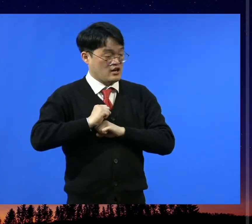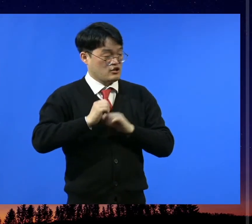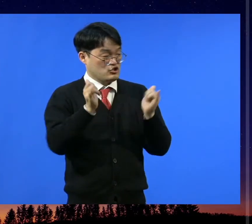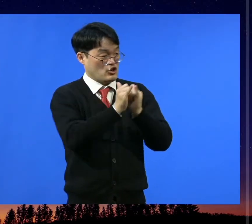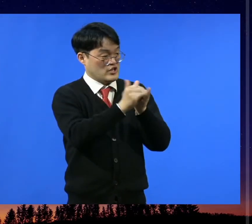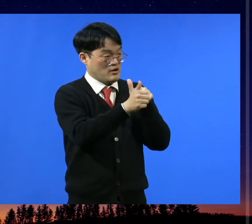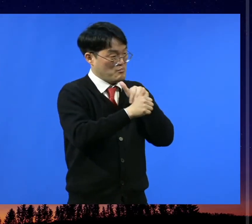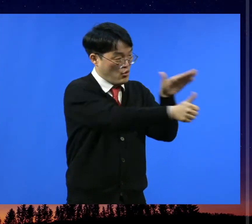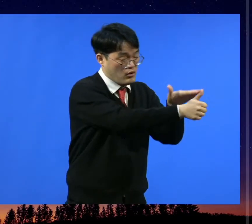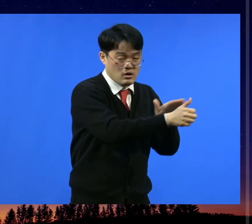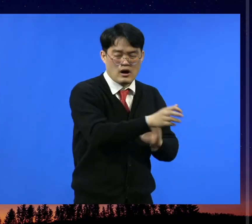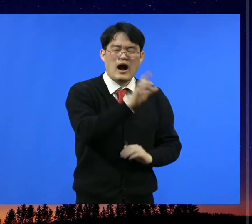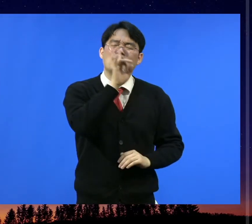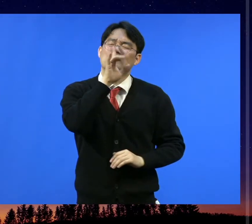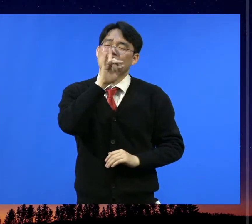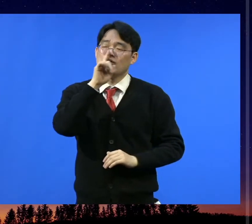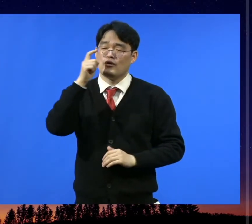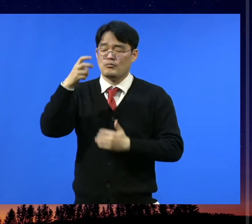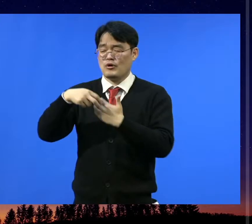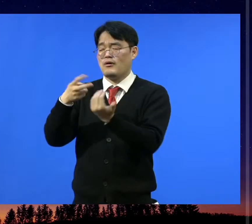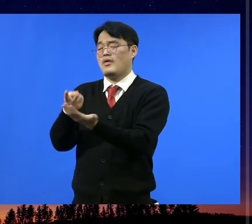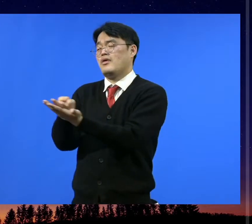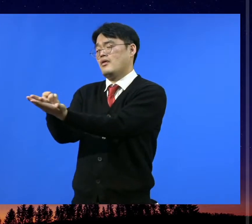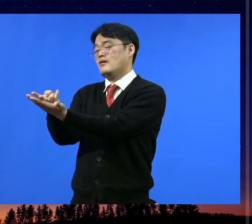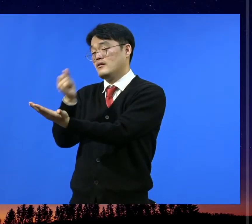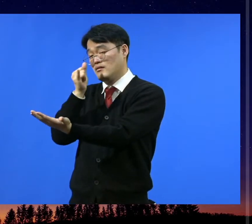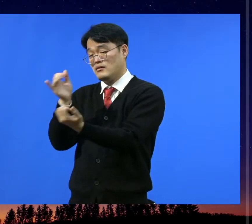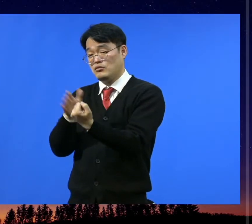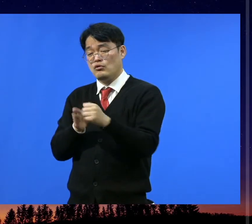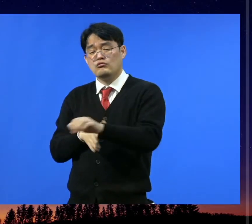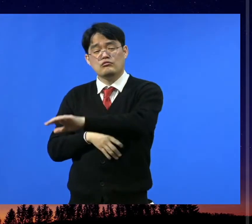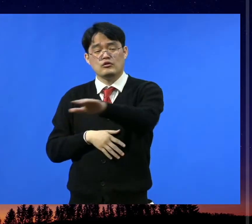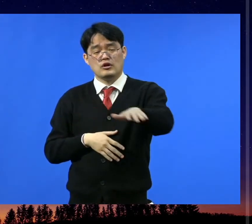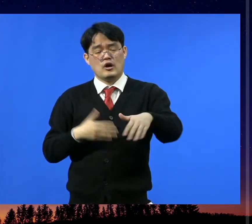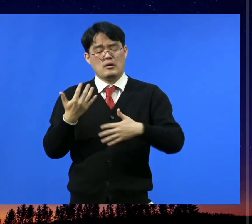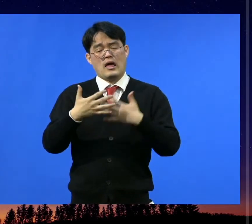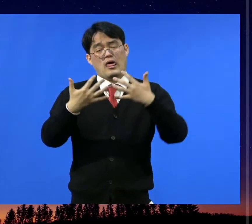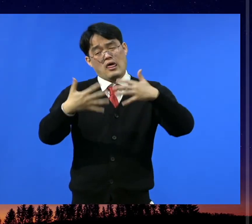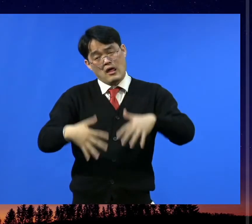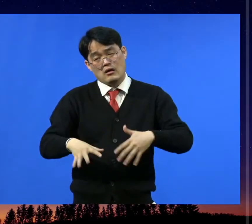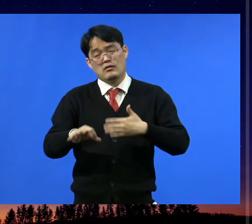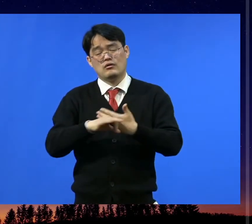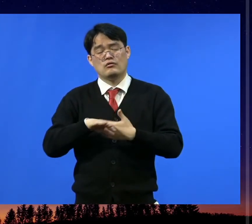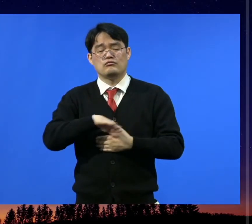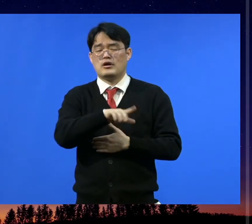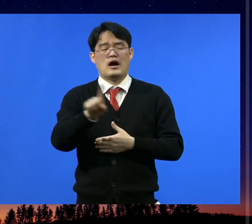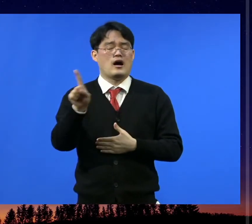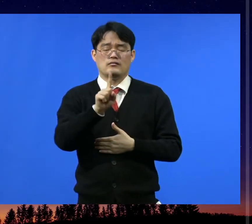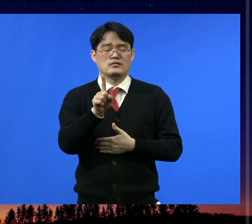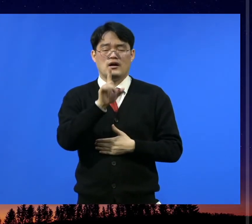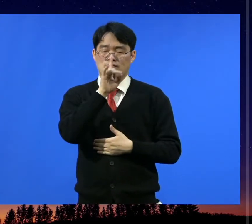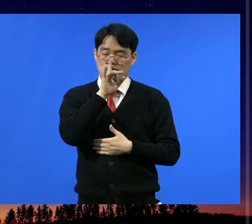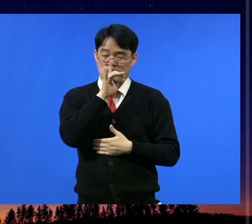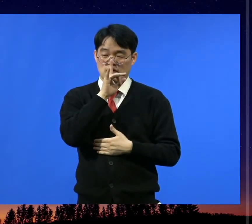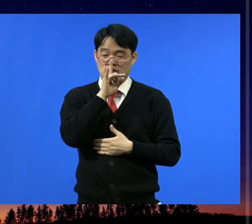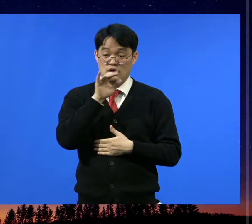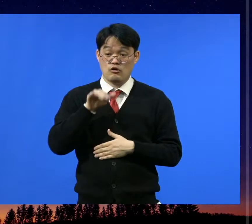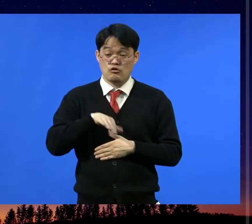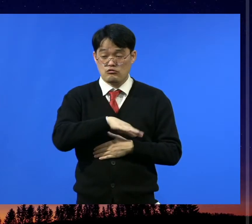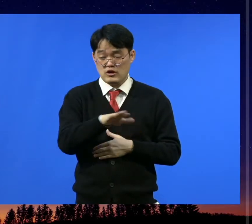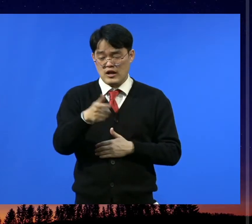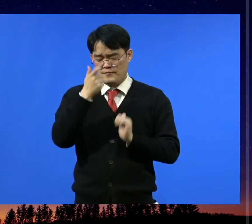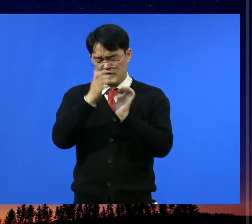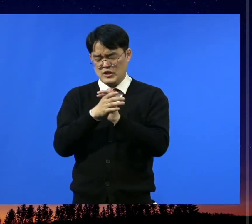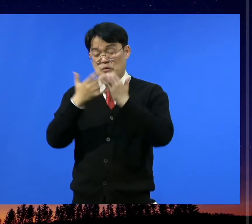여러분 우리가 약해져 있으면 우리는 아무것도 할 수가 없어요. 우리의 기도가 약해지면 할 수 있는 게 아무것도